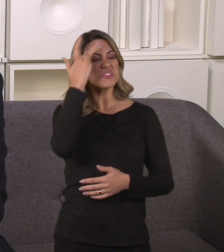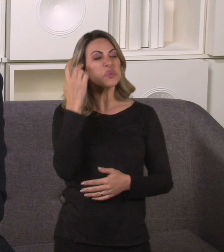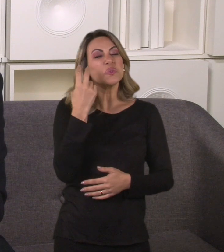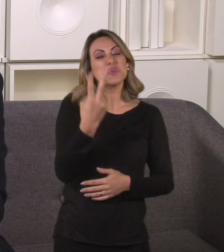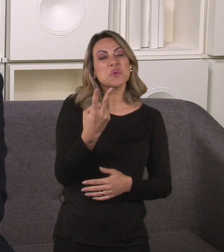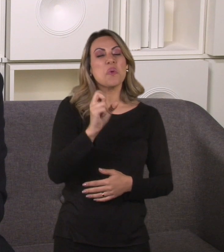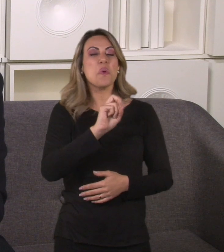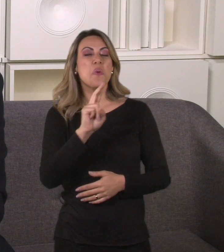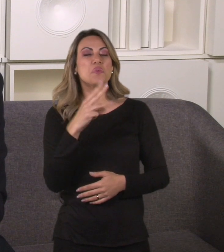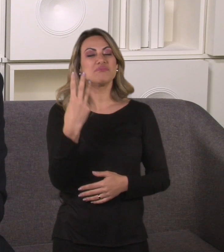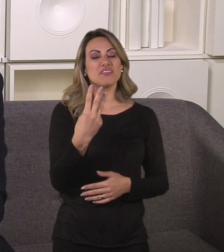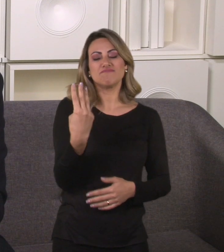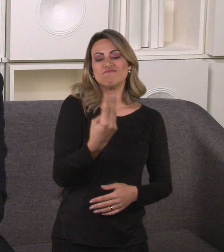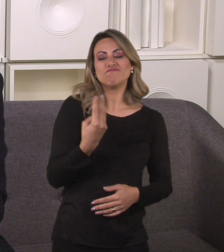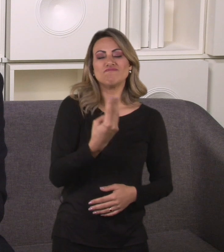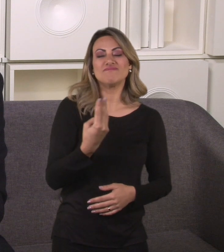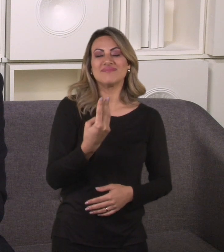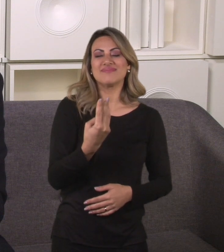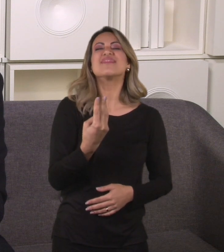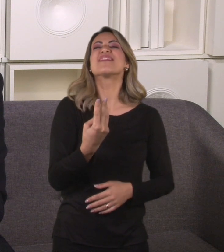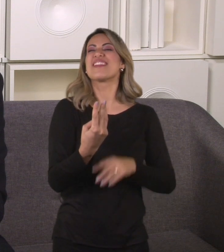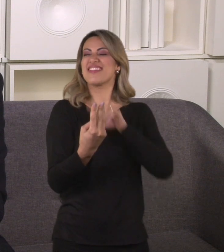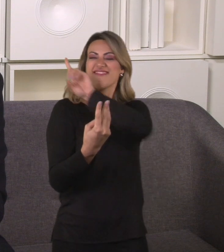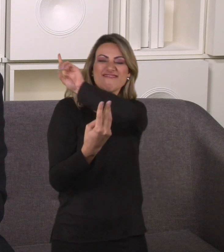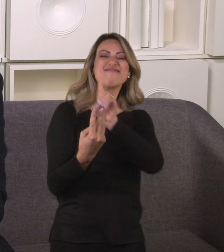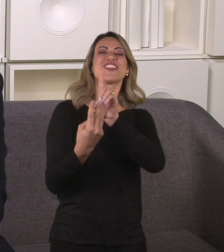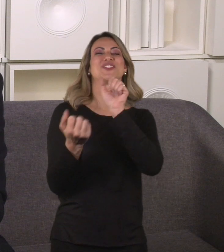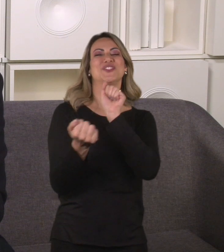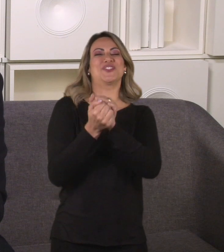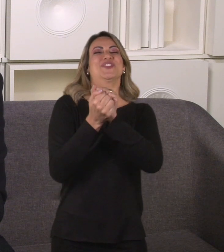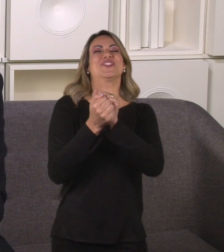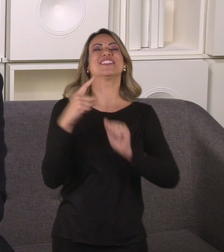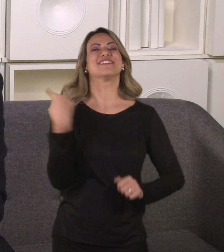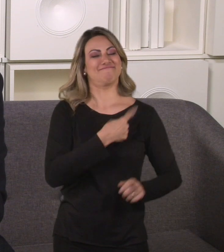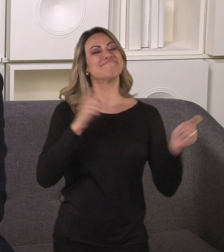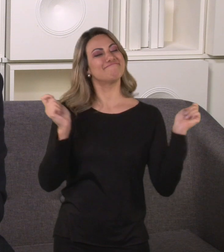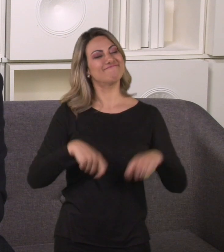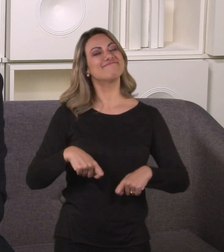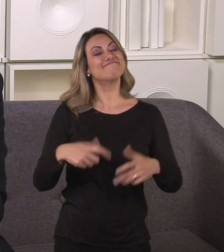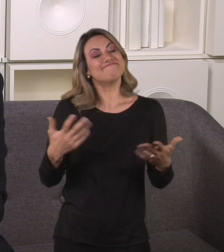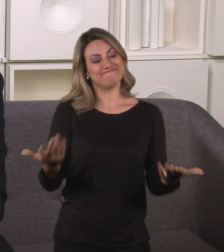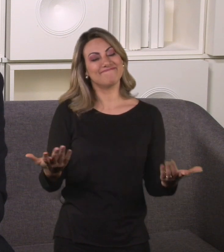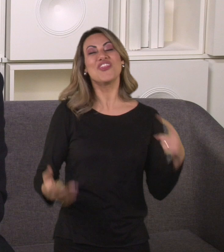Quando o Senhor nos disse que onde 2 ou 3 estivessem reunidos em teu nome, o Senhor estaria presente.